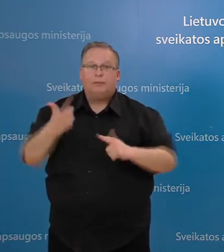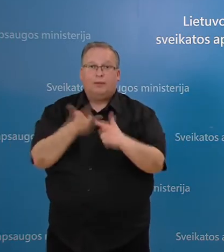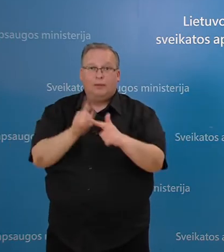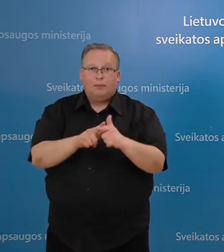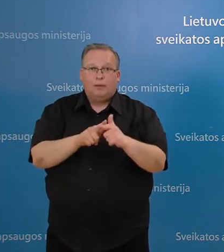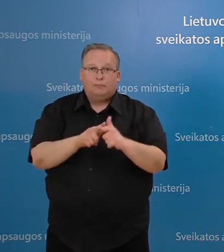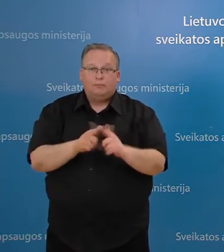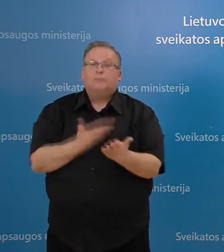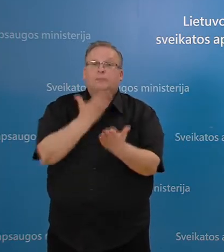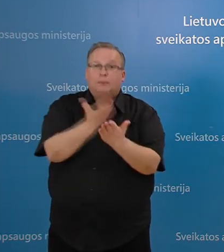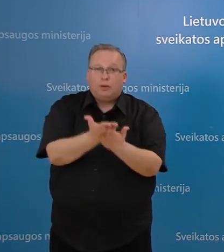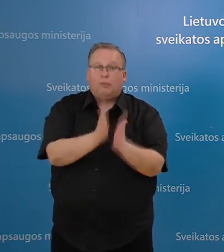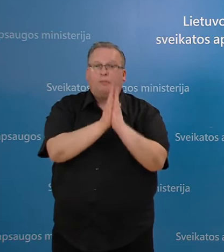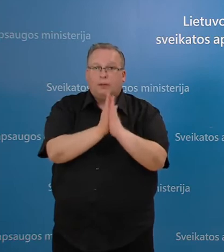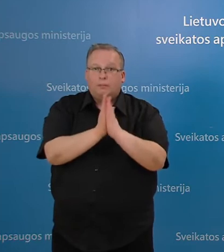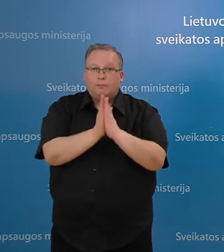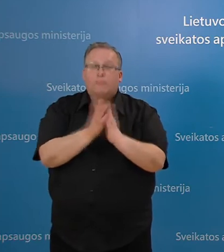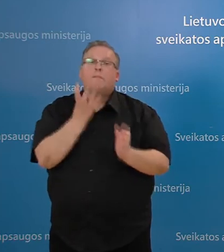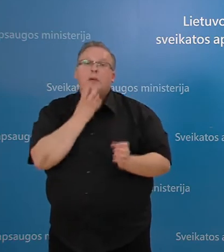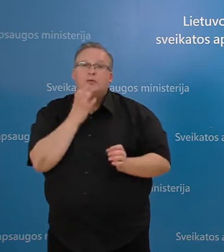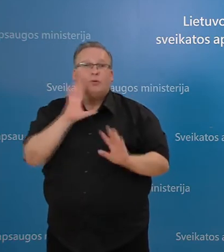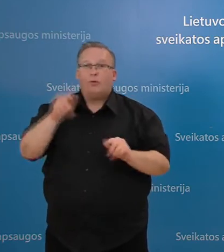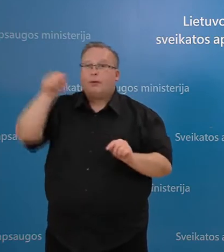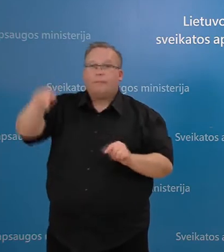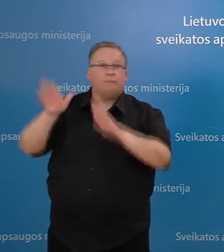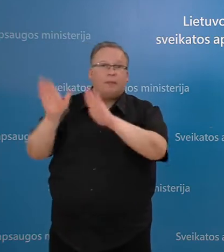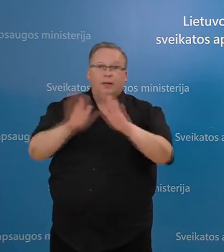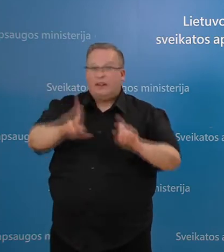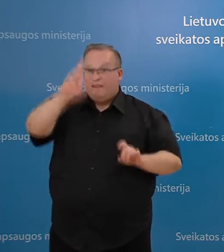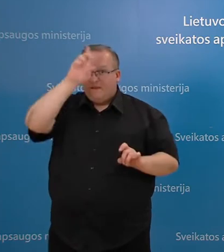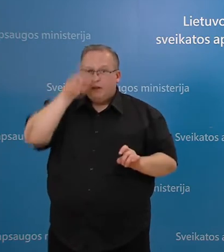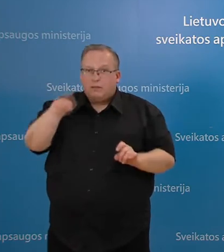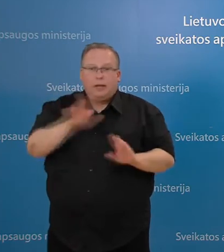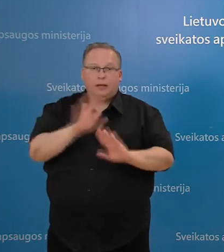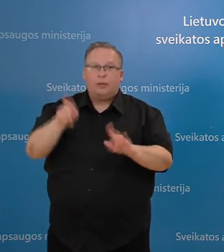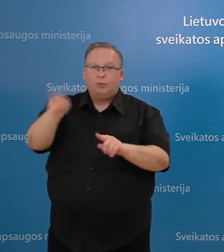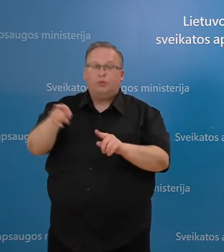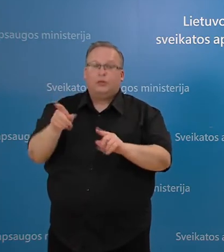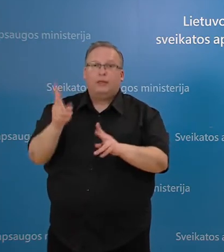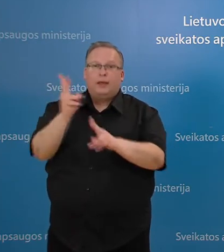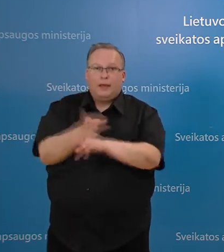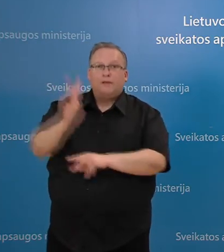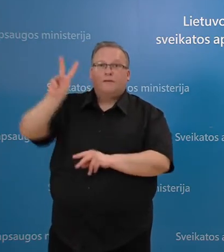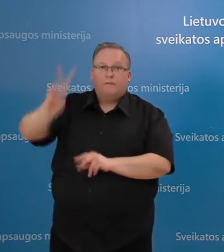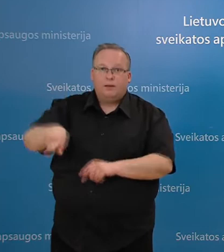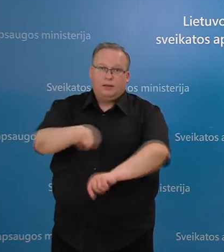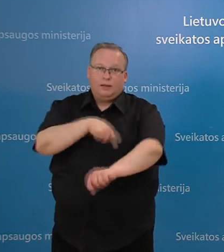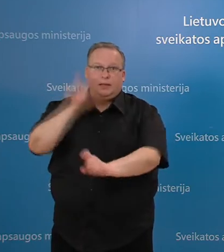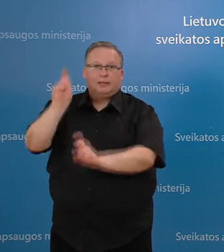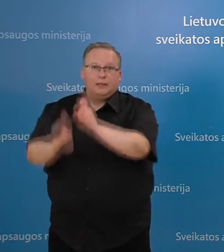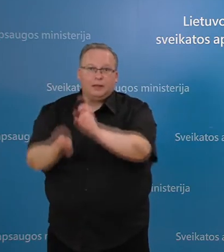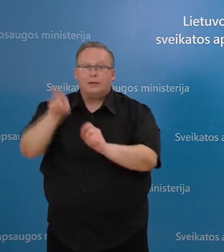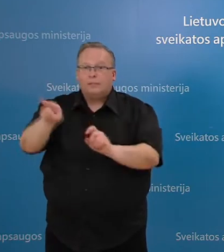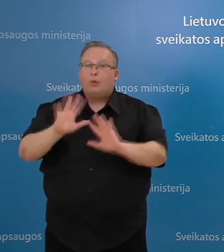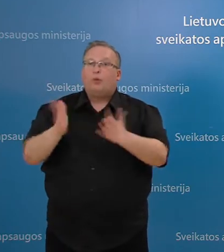rekomenduočiau pasidomėti, kokia vis tik situacija toje šalyje, kad tenai neįstriktų, kokie reikalavimai yra atvykus iš